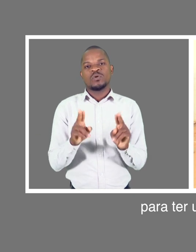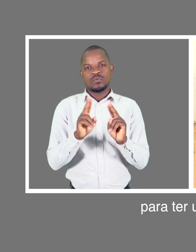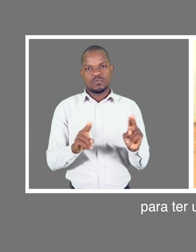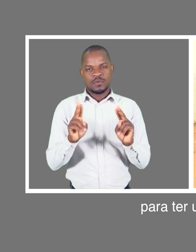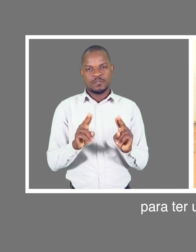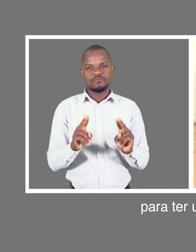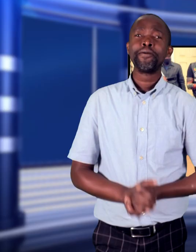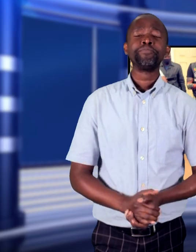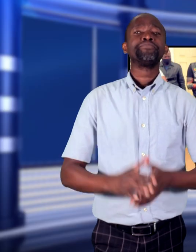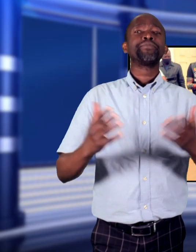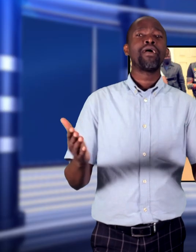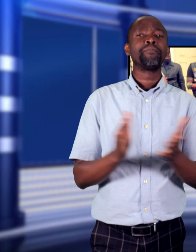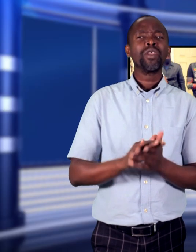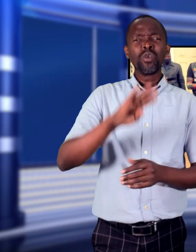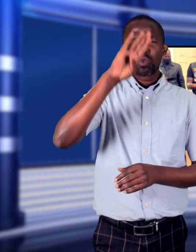ele ter um pouco de conforto.